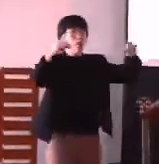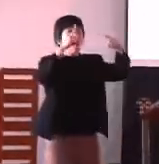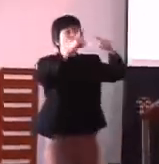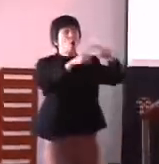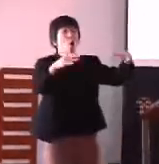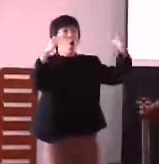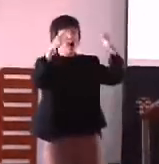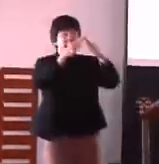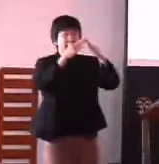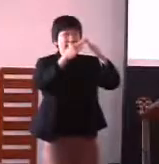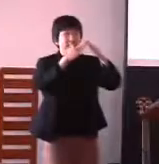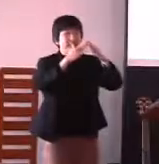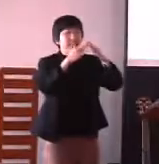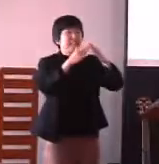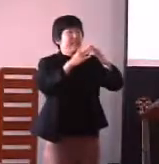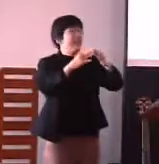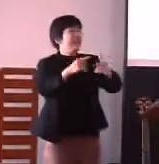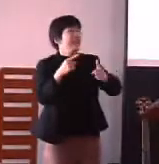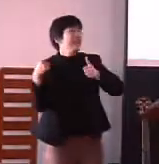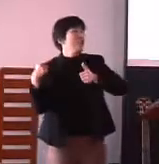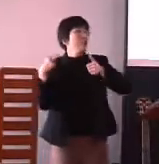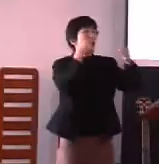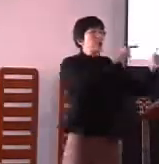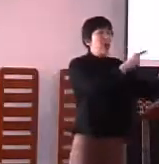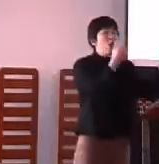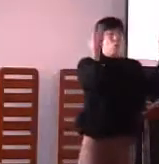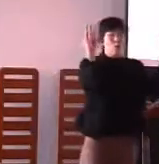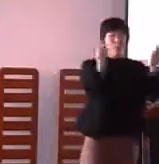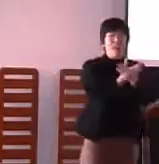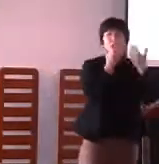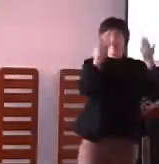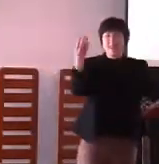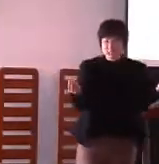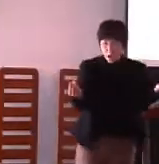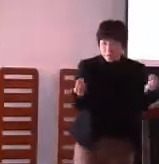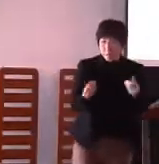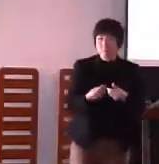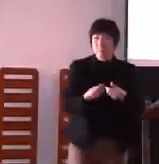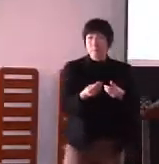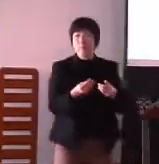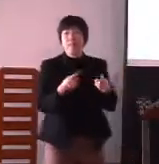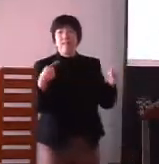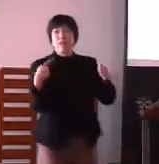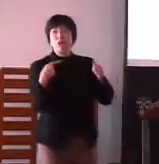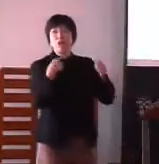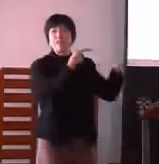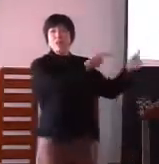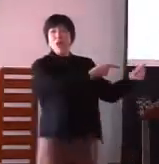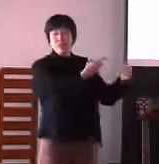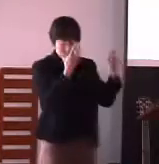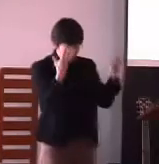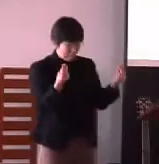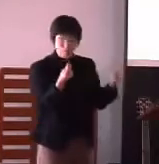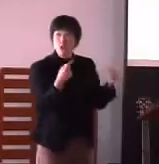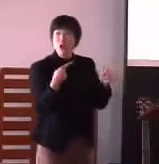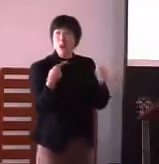田島手話ではこうです。田島に行くように辞令が出まして、は